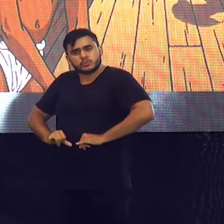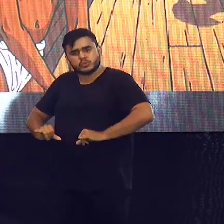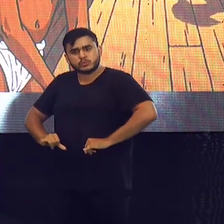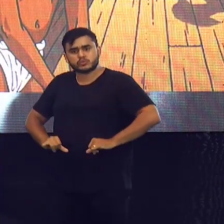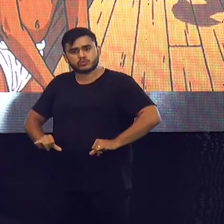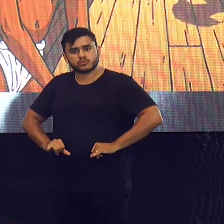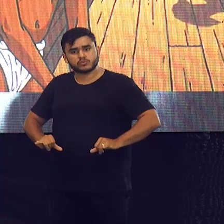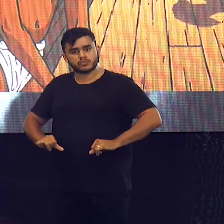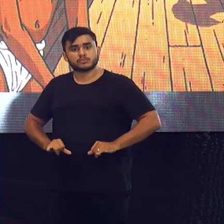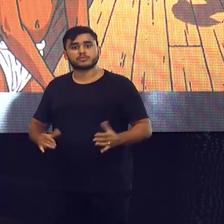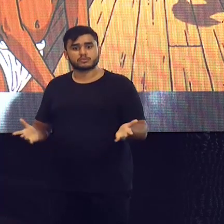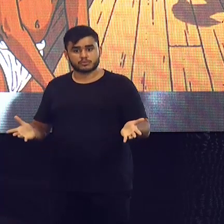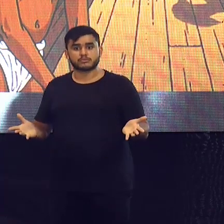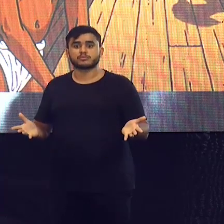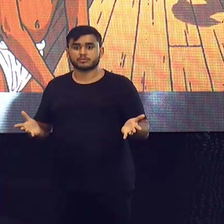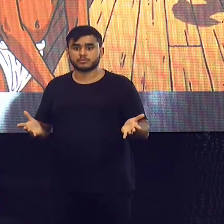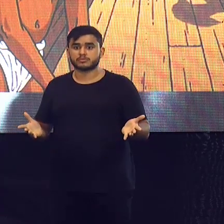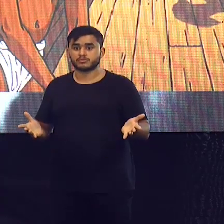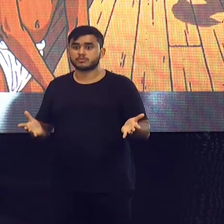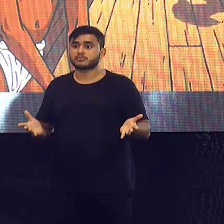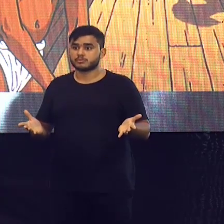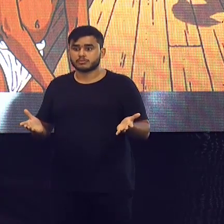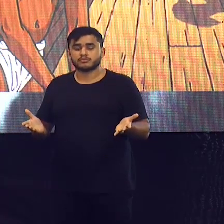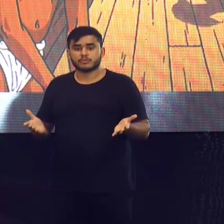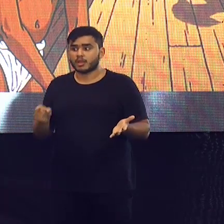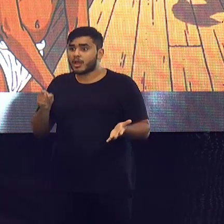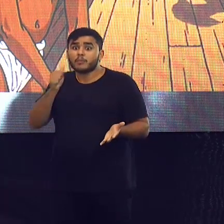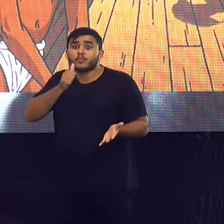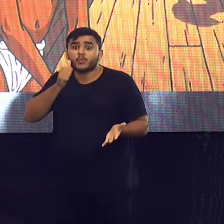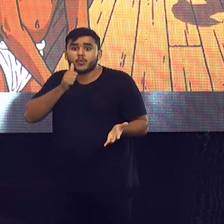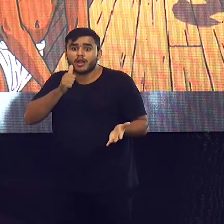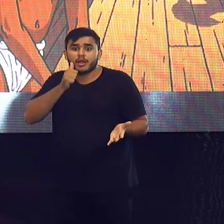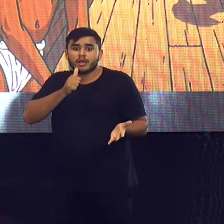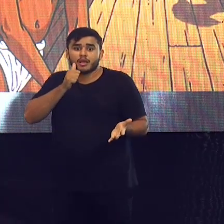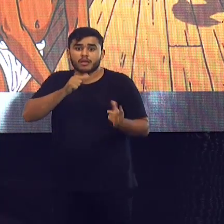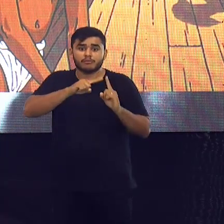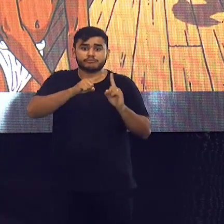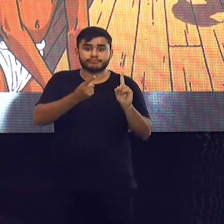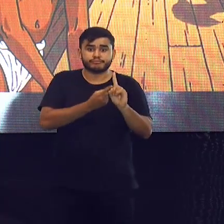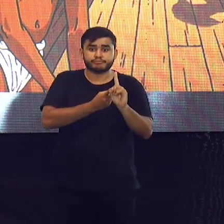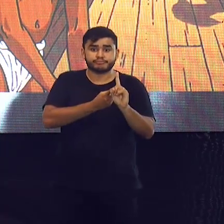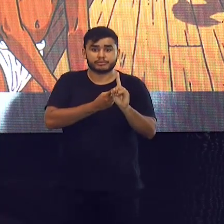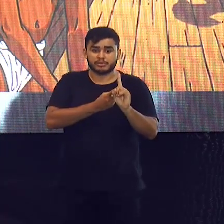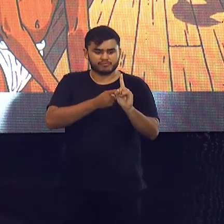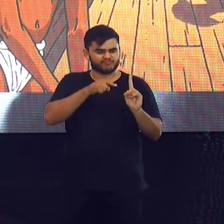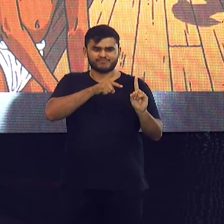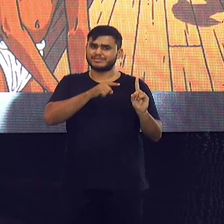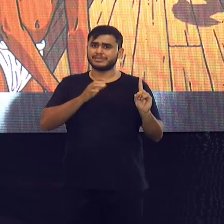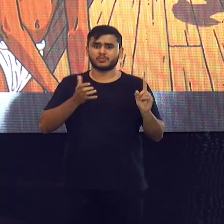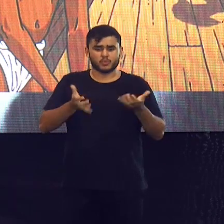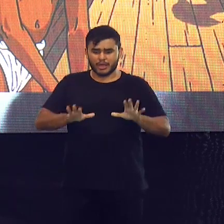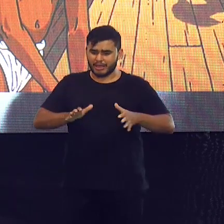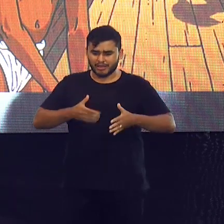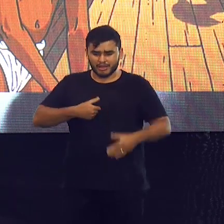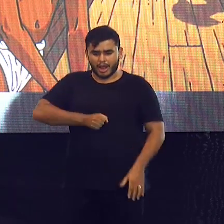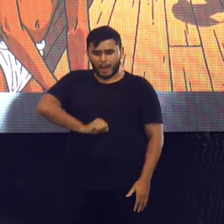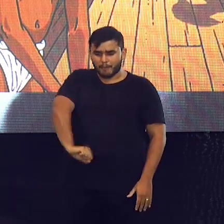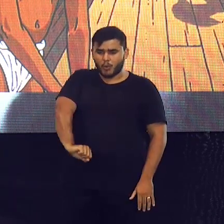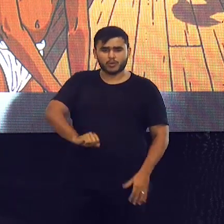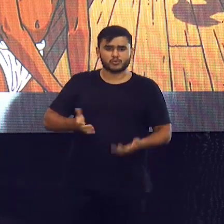mulheres negras abortavam as suas crianças para que o filho não nascesse cativo, fazendo uso